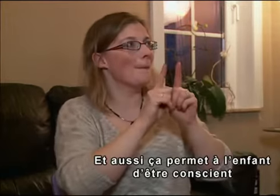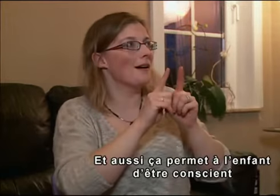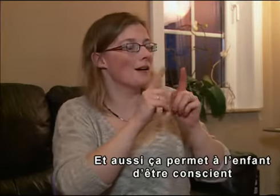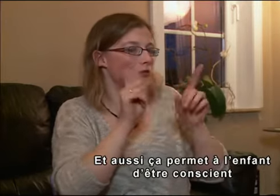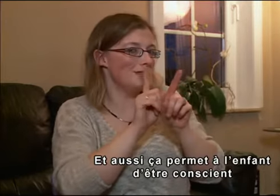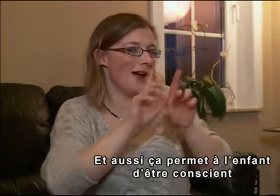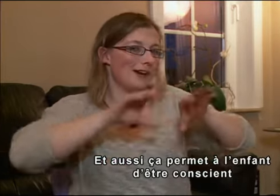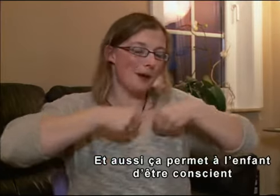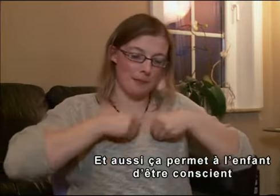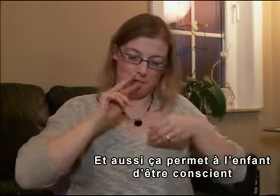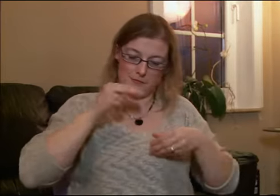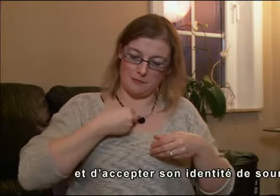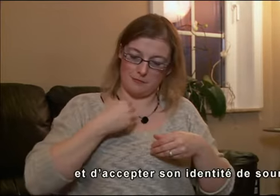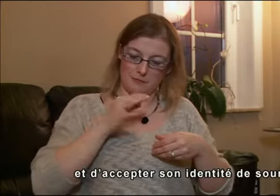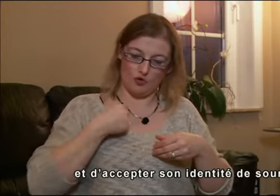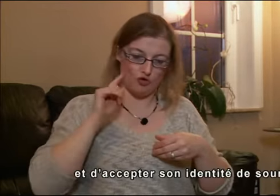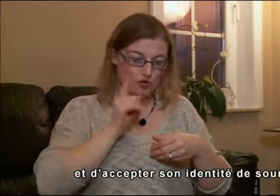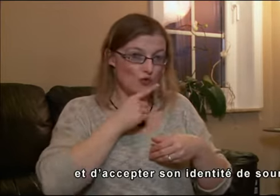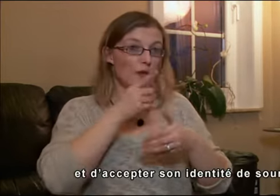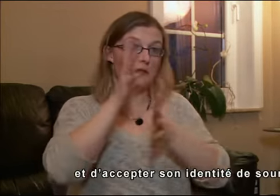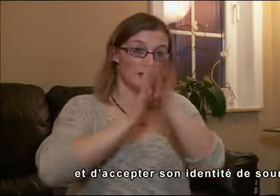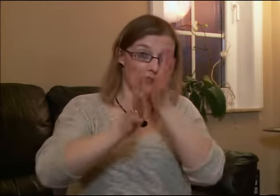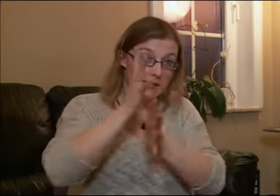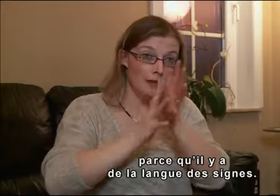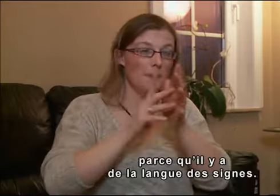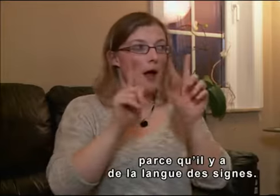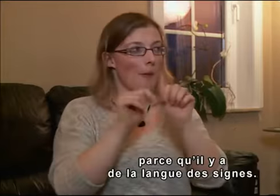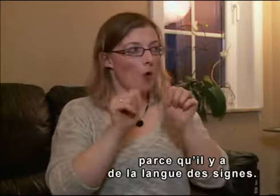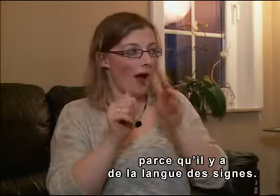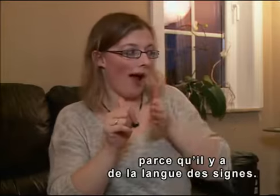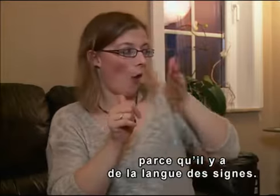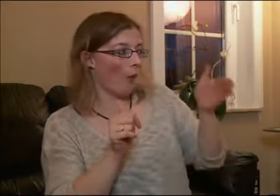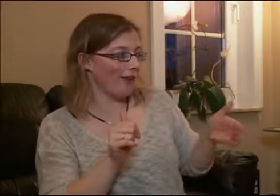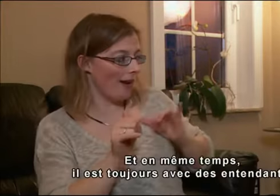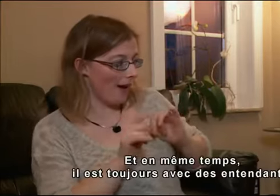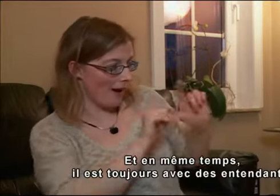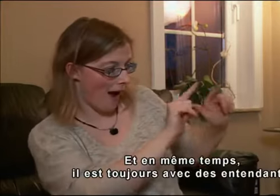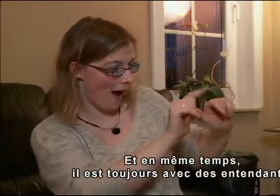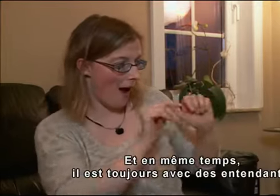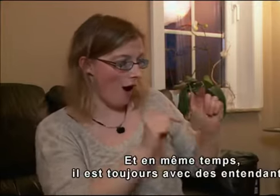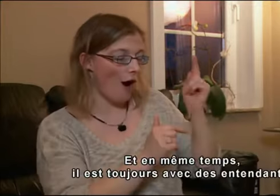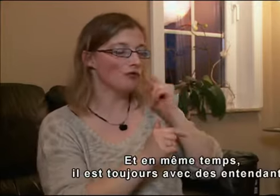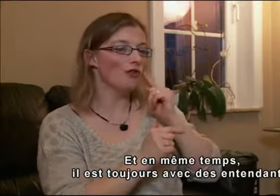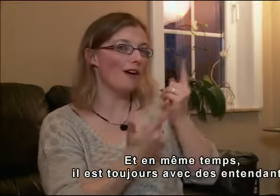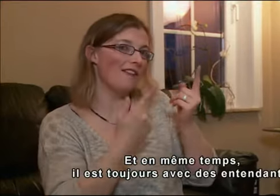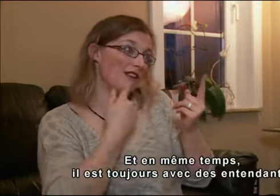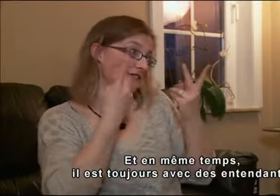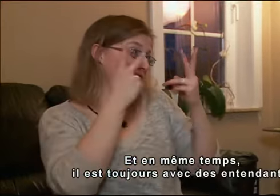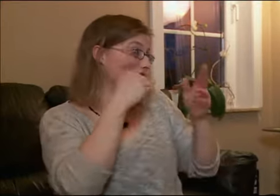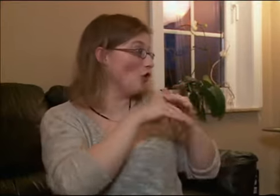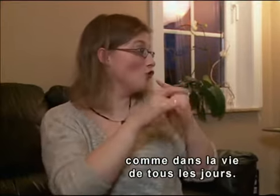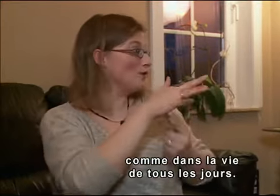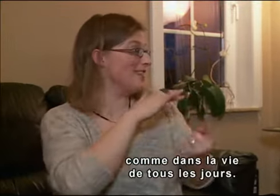aussi, ça permet à l'enfant d'être conscient et d'accepter son identité de sourd, parce qu'il y a de la langue des signes. Et en même temps, il est toujours avec des